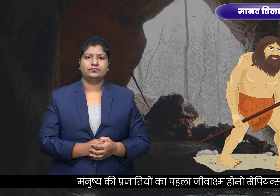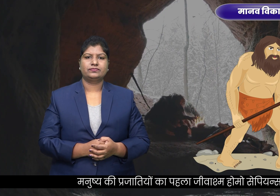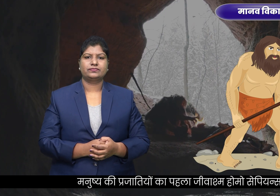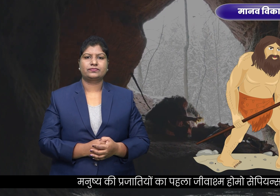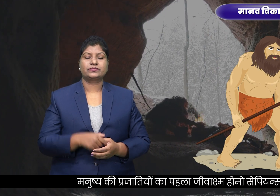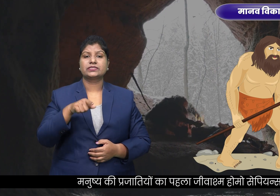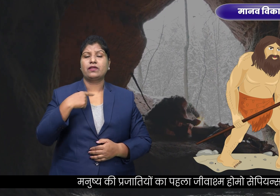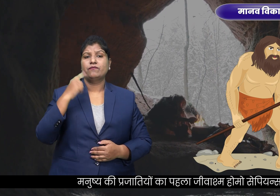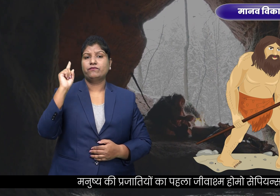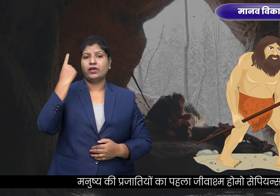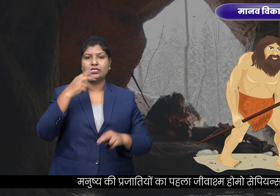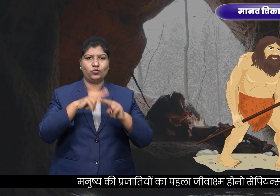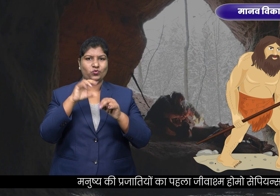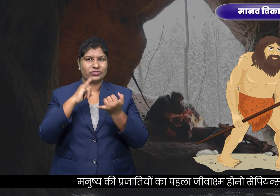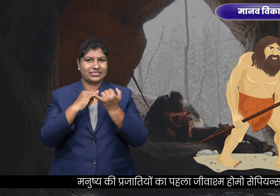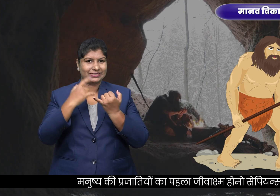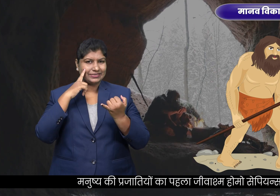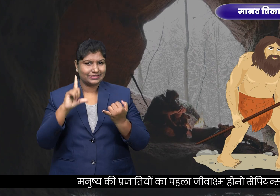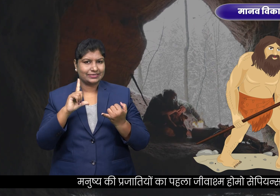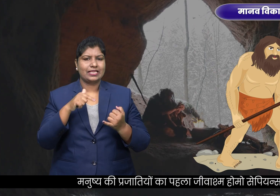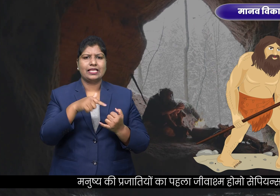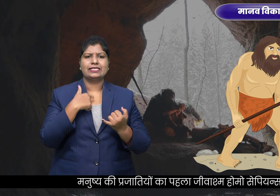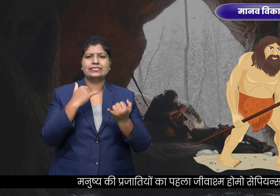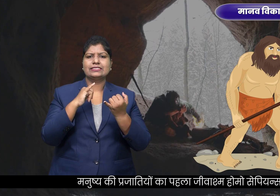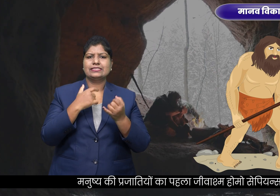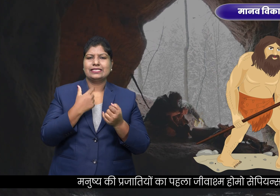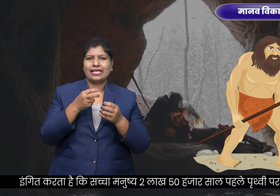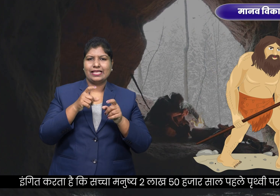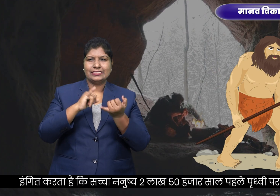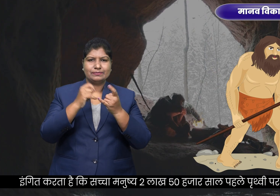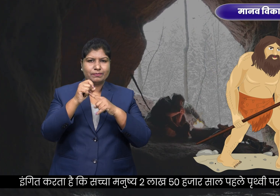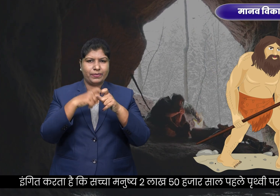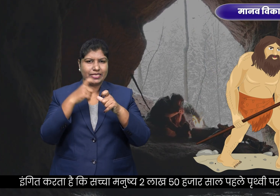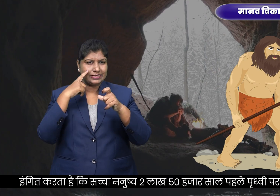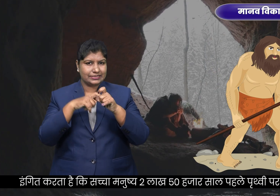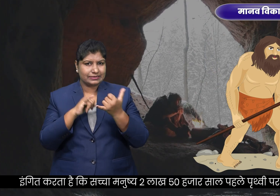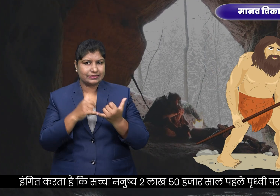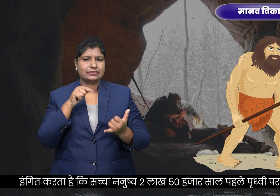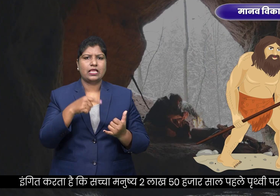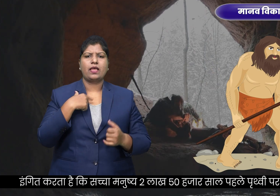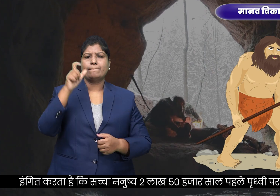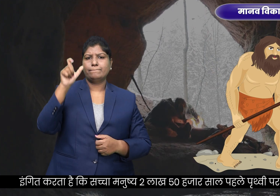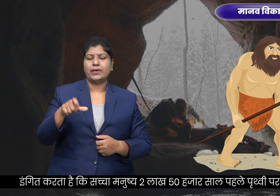मनुष्य की प्रजातियों का पहला जीवाश्म होमो सेपियंस इंगित करता है कि सच्चा